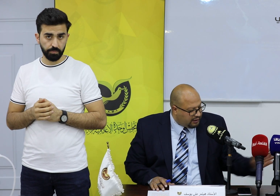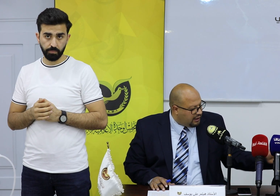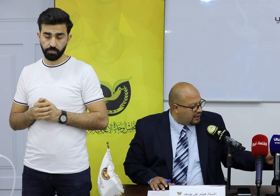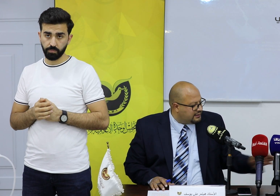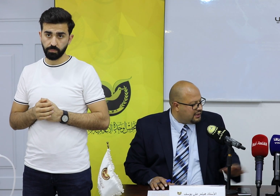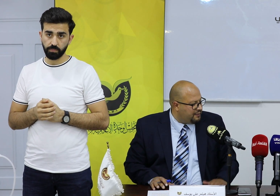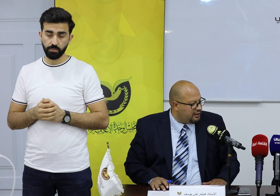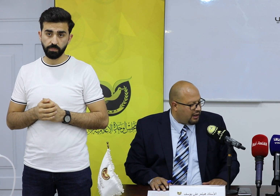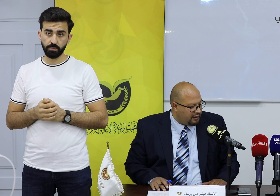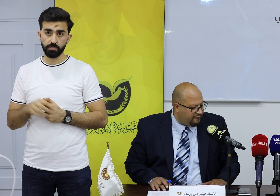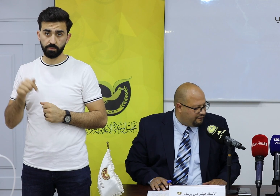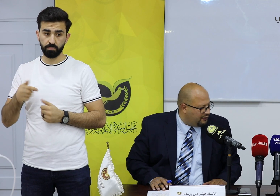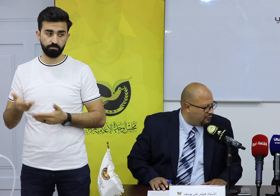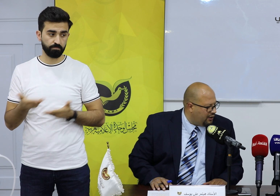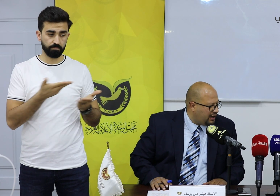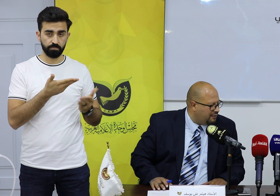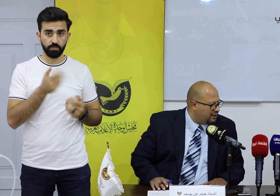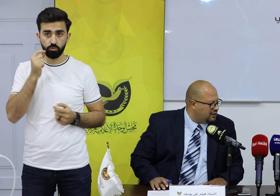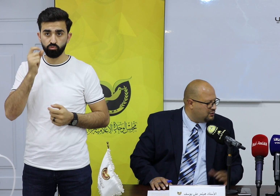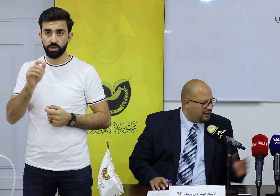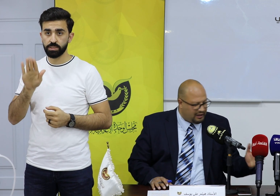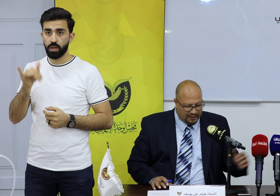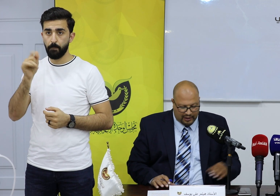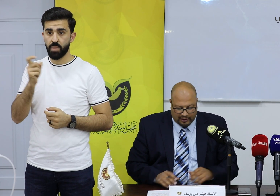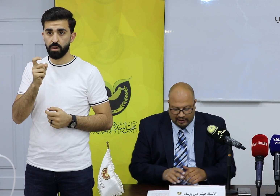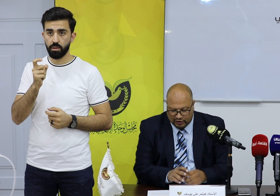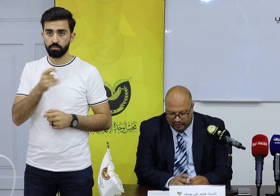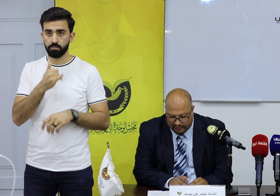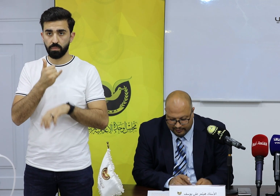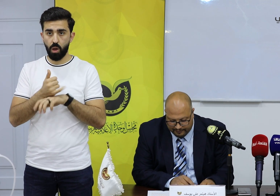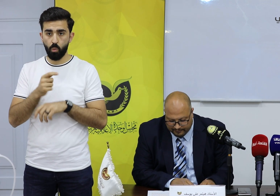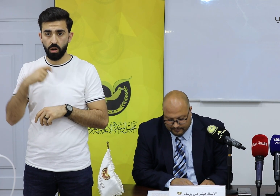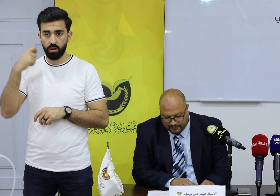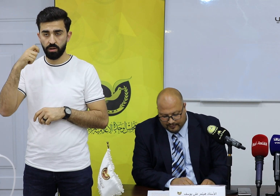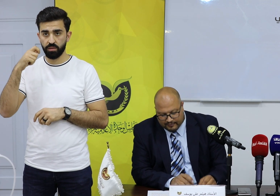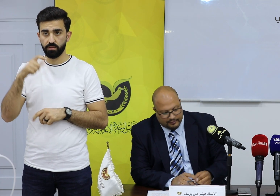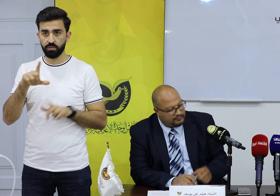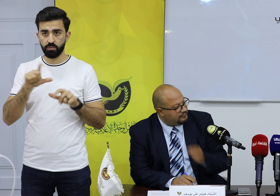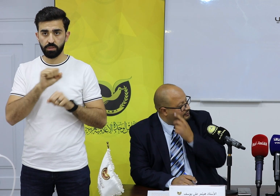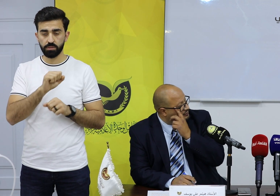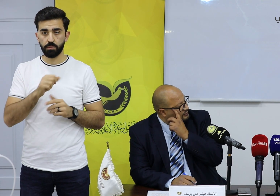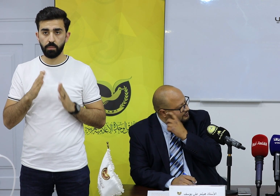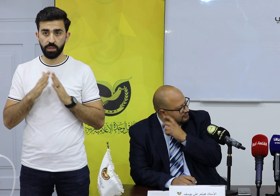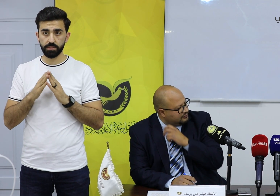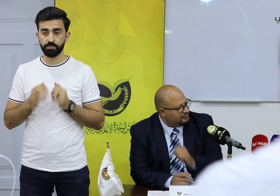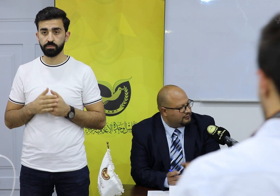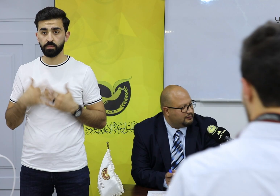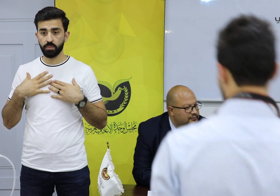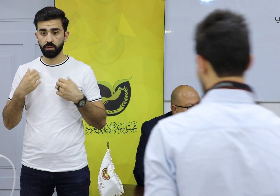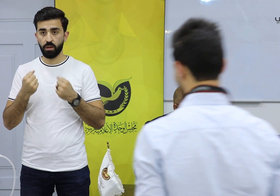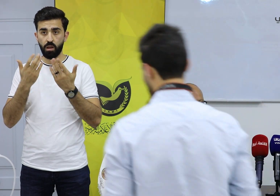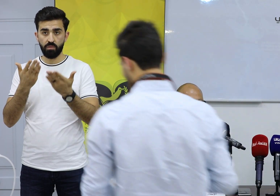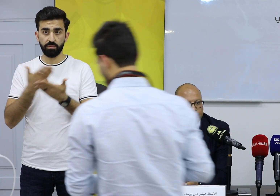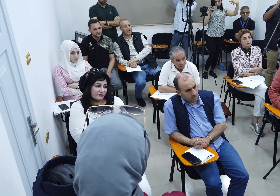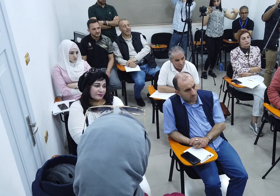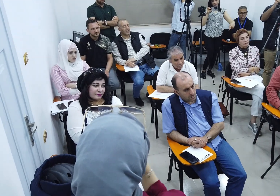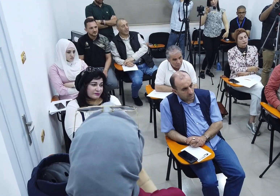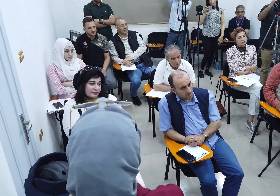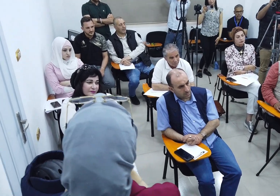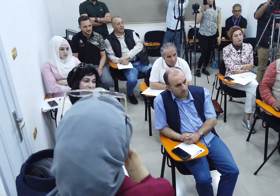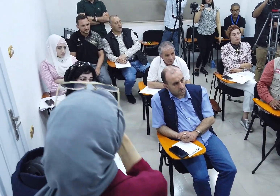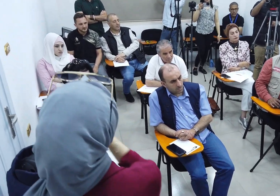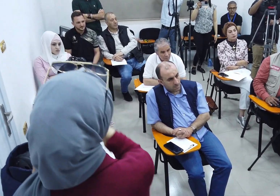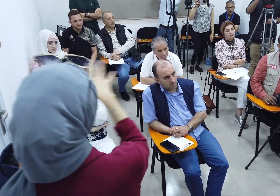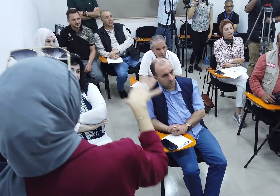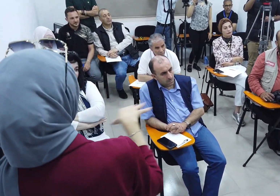بدي أترك الأخ سامر يعرف ويحكي عن مركز ويحكي كمان عن هذه الشراكة. الله يعطيكم ألف عافية جميعاً، نشكر حضوركم طبعاً وهذا